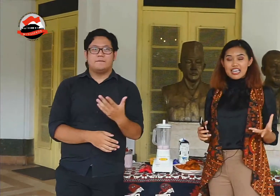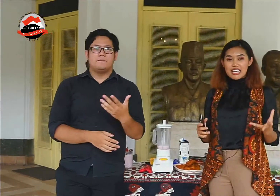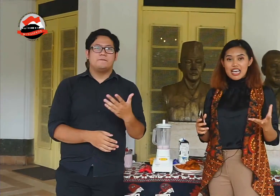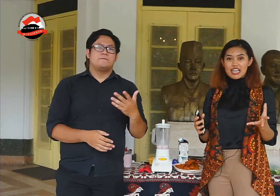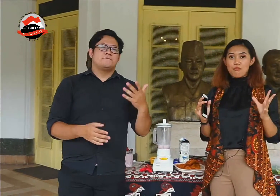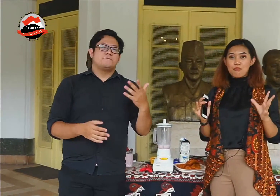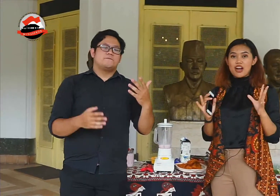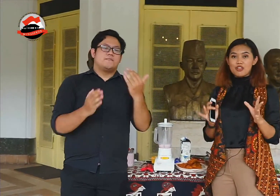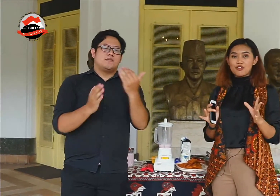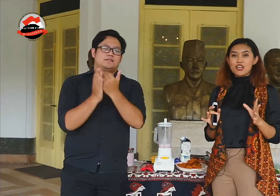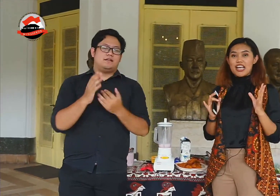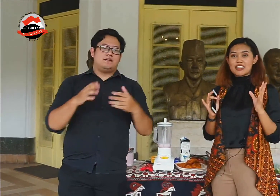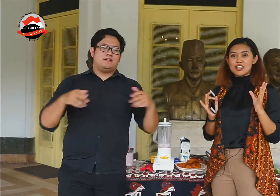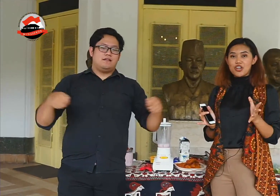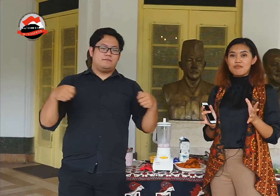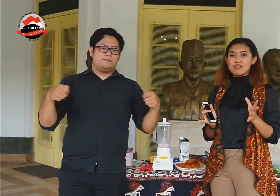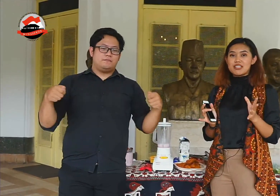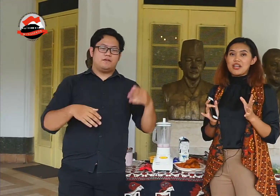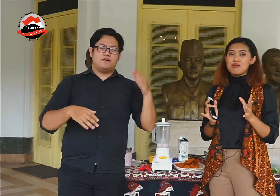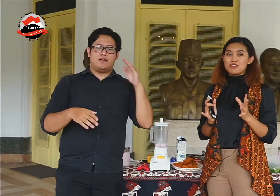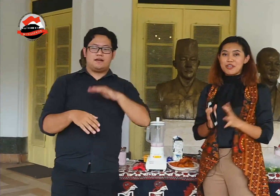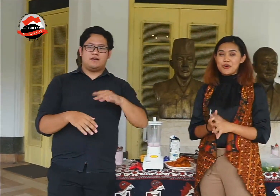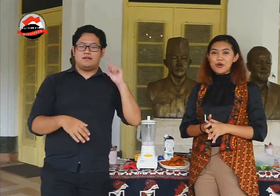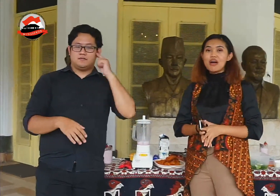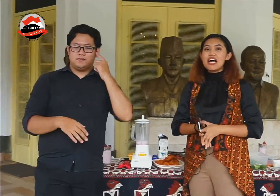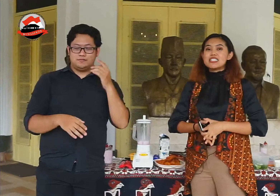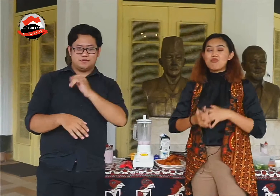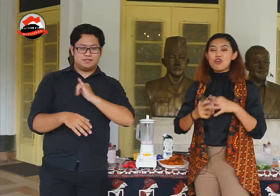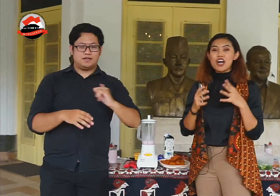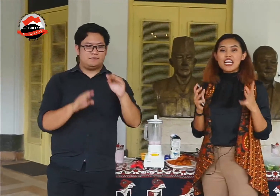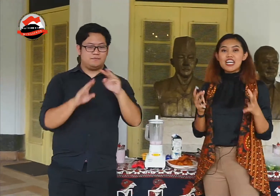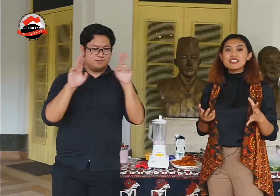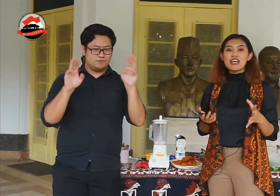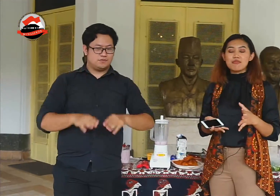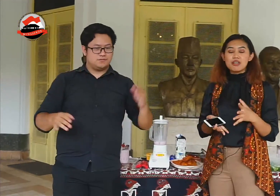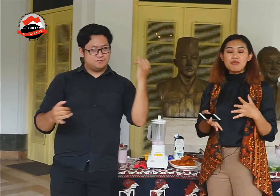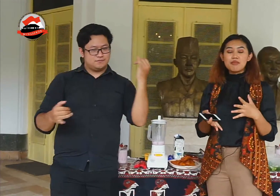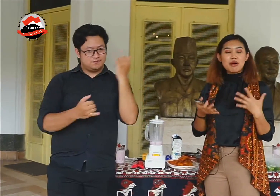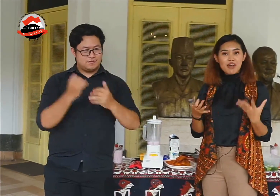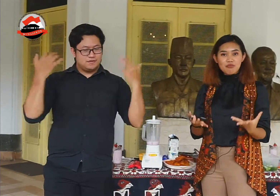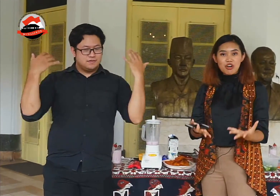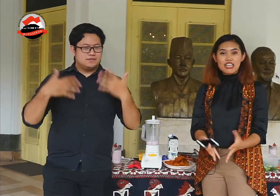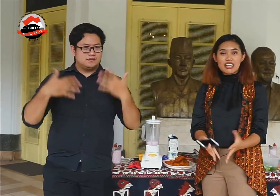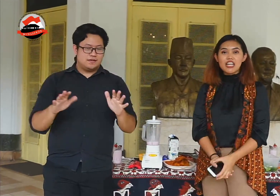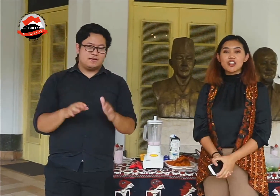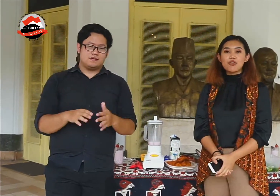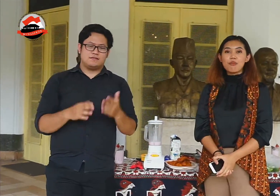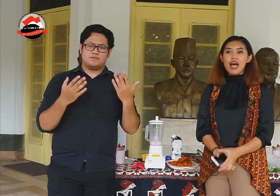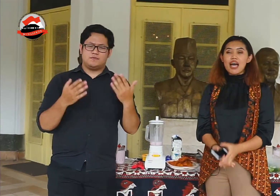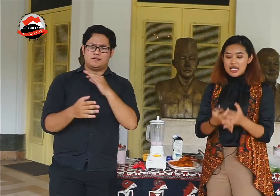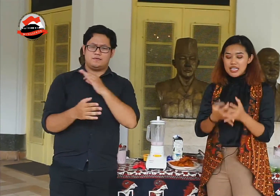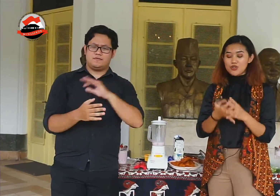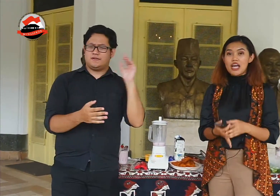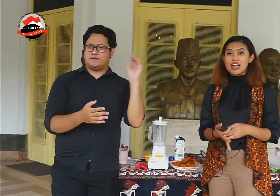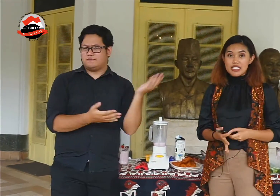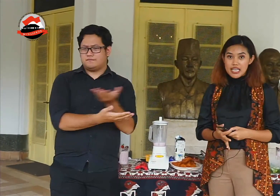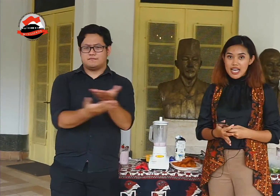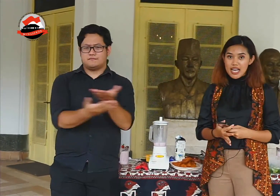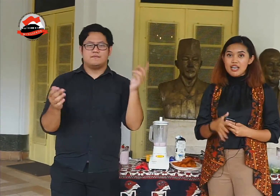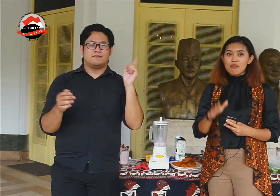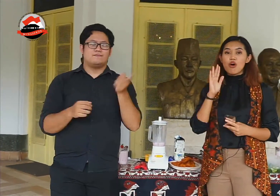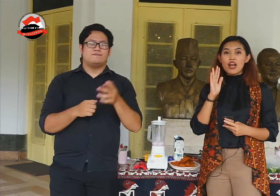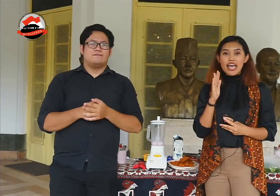akhiri kegiatan Dapur Anak Tuli Kreasi Kuliner Bersama di Museum. Semoga hari ini sangat bermanfaat buat adik-adik di rumah yang sudah